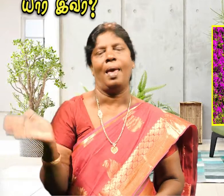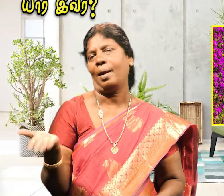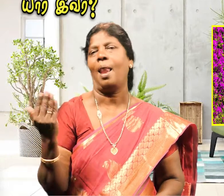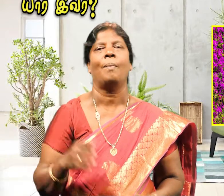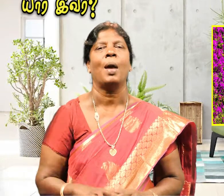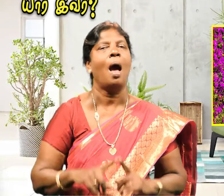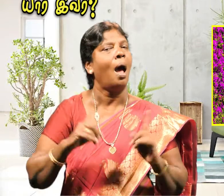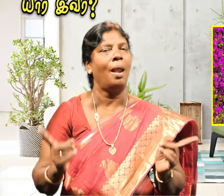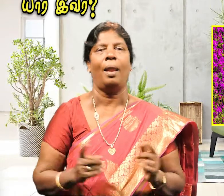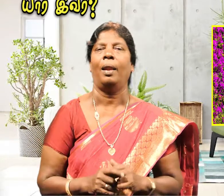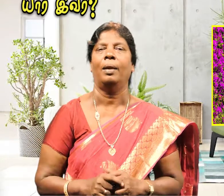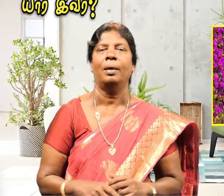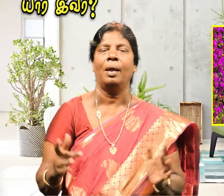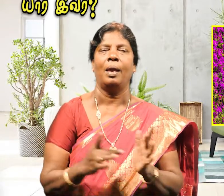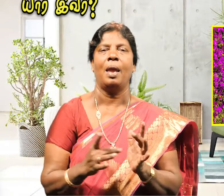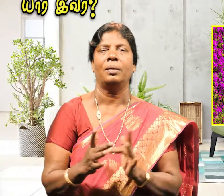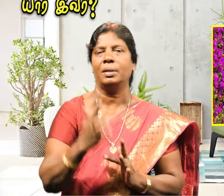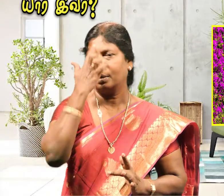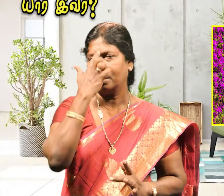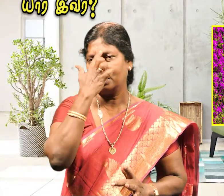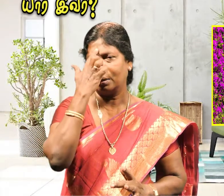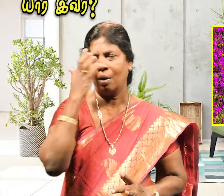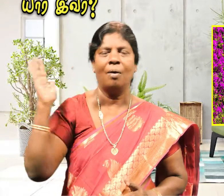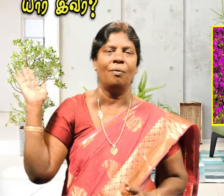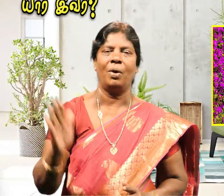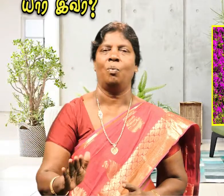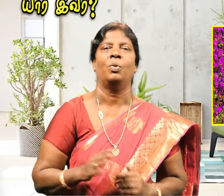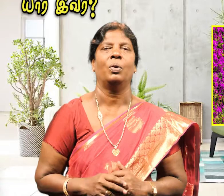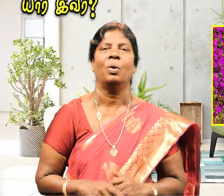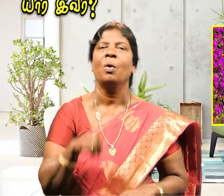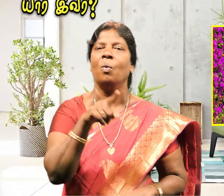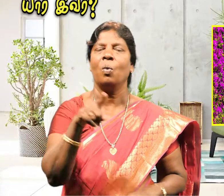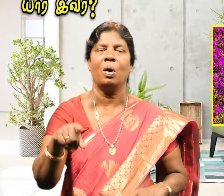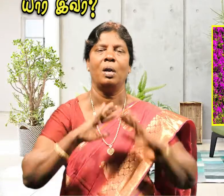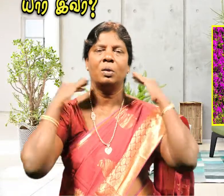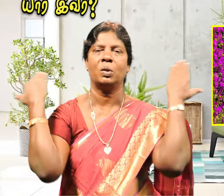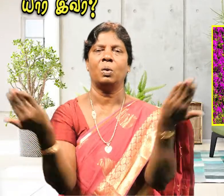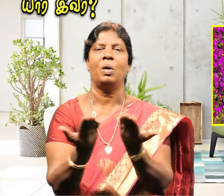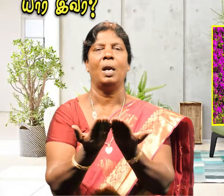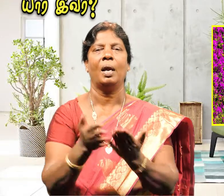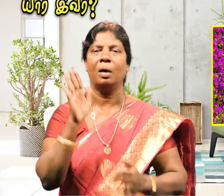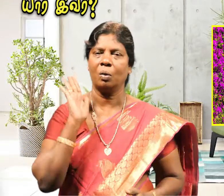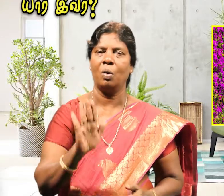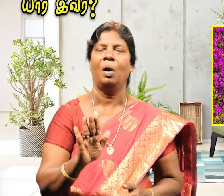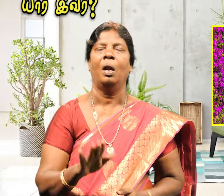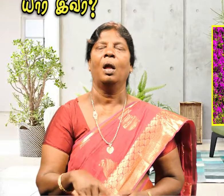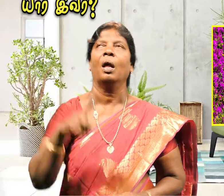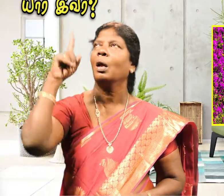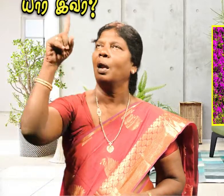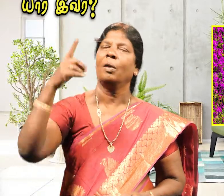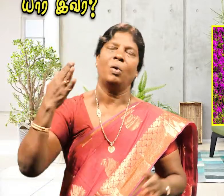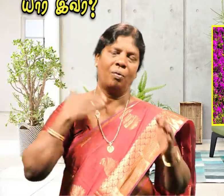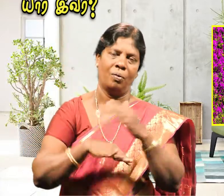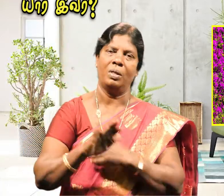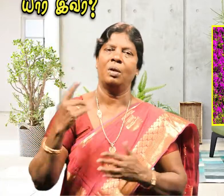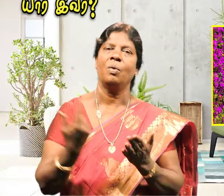இருக்கலாம். ஆனால் இயேசு கிறிஸ்து அண்டை வரும்போது உங்களுடைய சூழ்நிலைகளுக்குள் குறுக்கிடுகிற